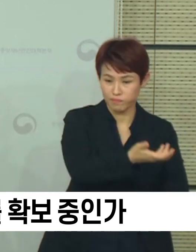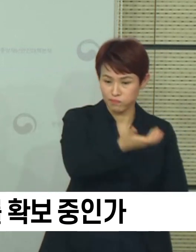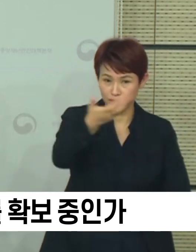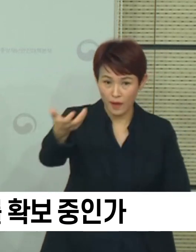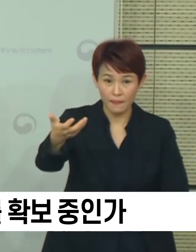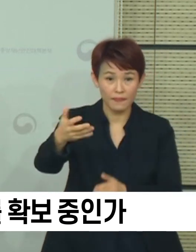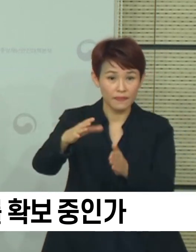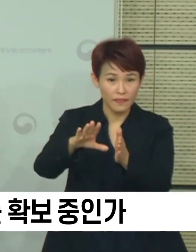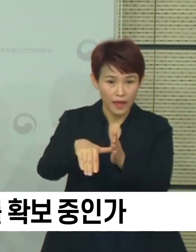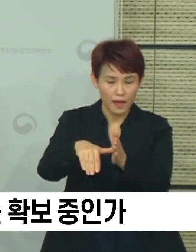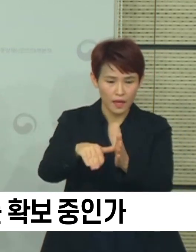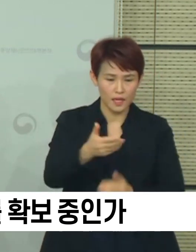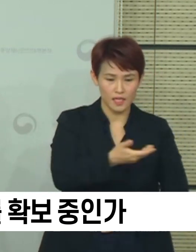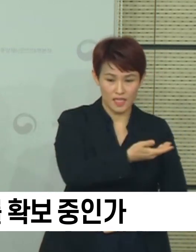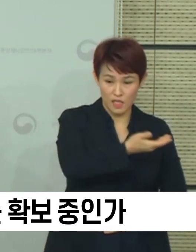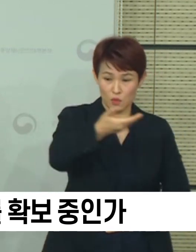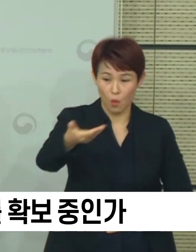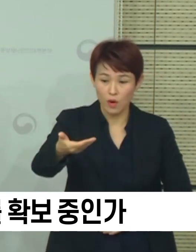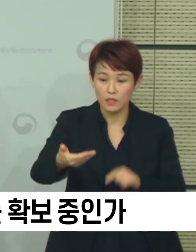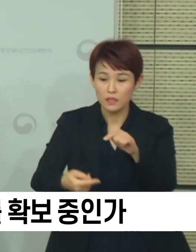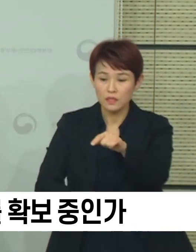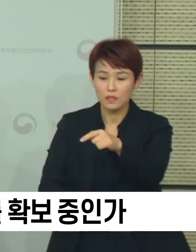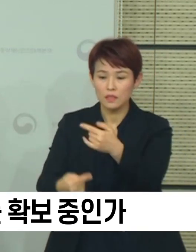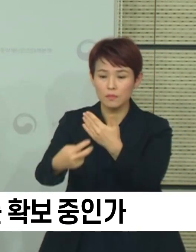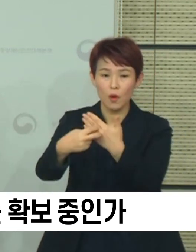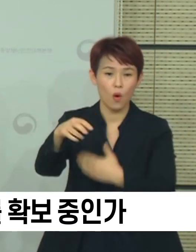그 이송을 받을 그런 그